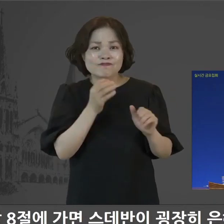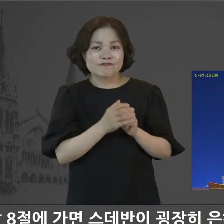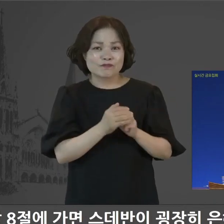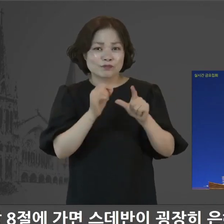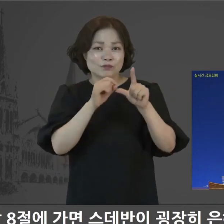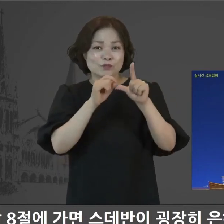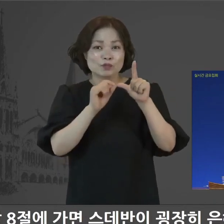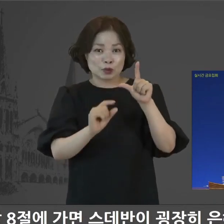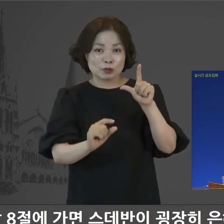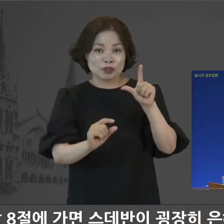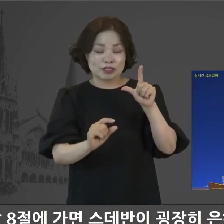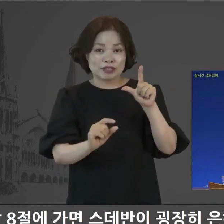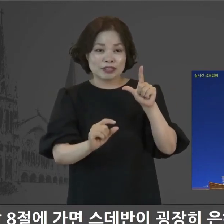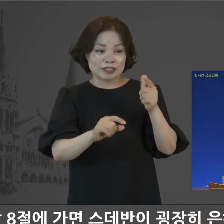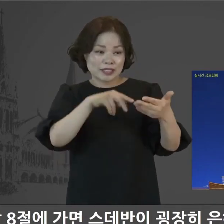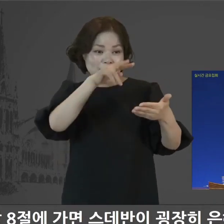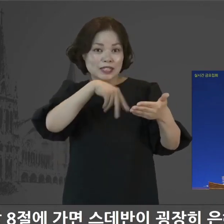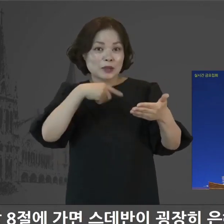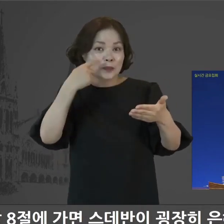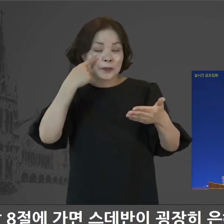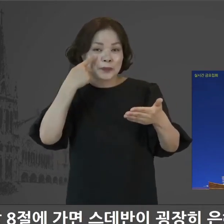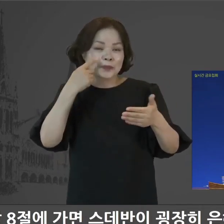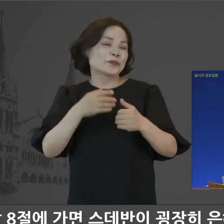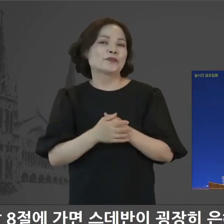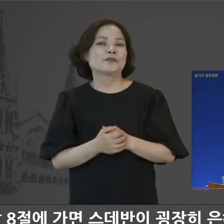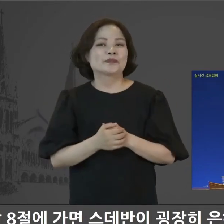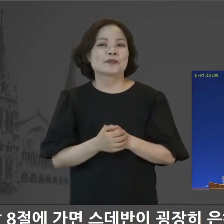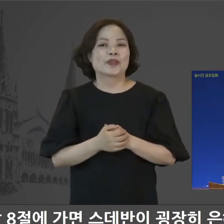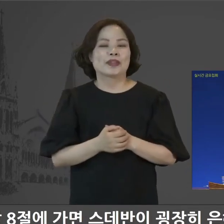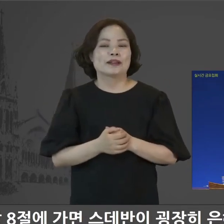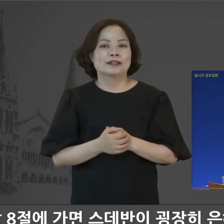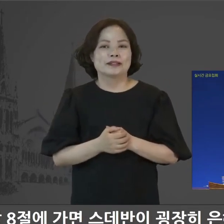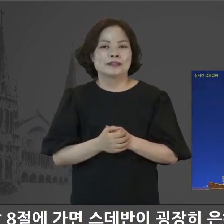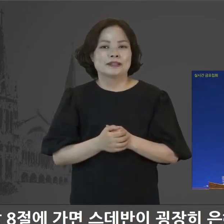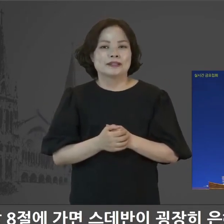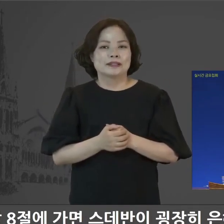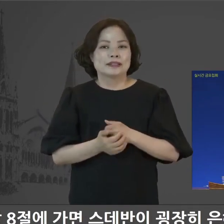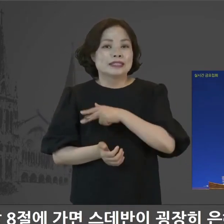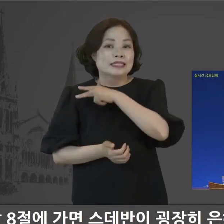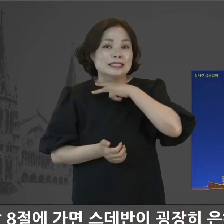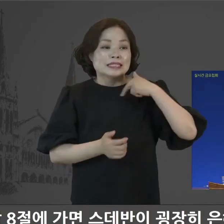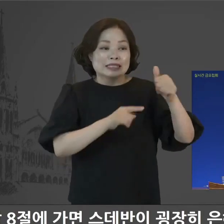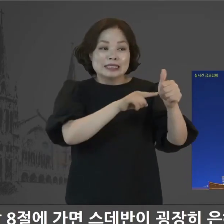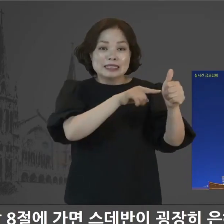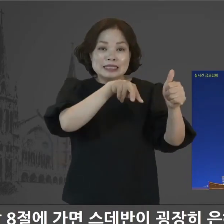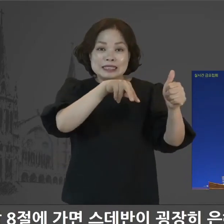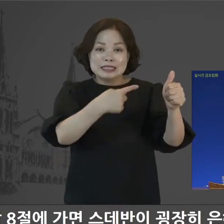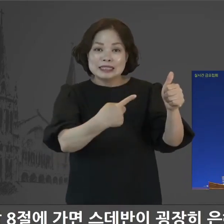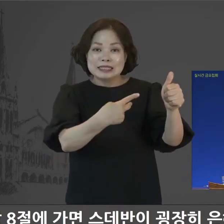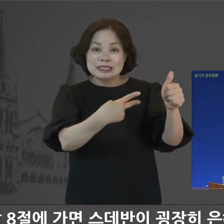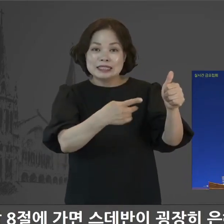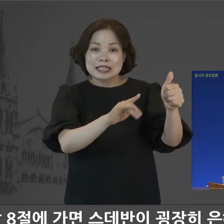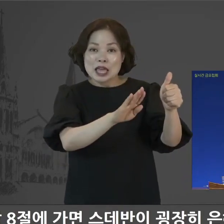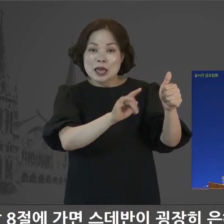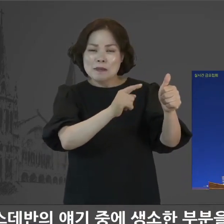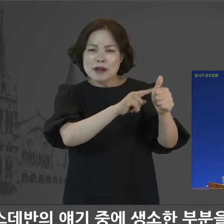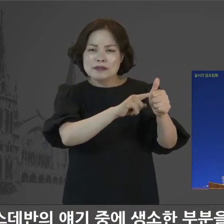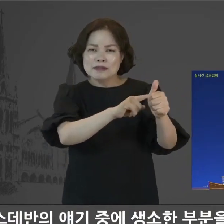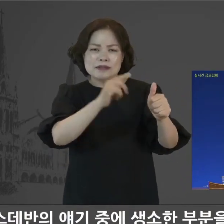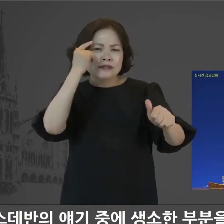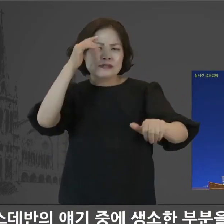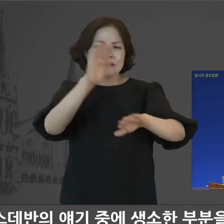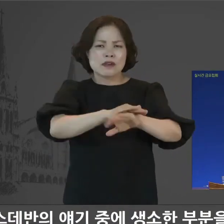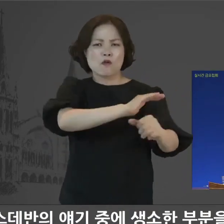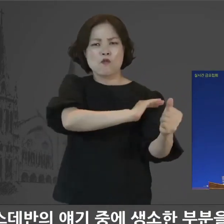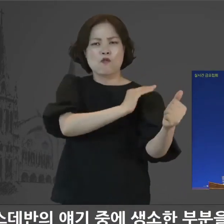이 부분을 읽어볼 겁니다. 이제 그런 분들이 있을 겁니다. 이제 스데반이 지혜와